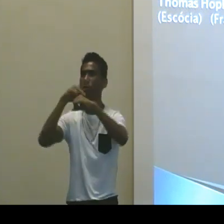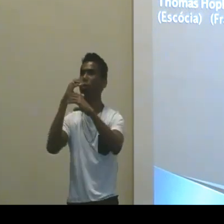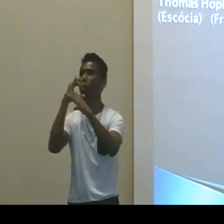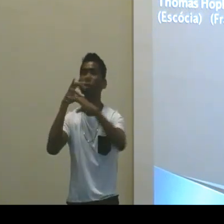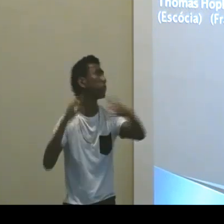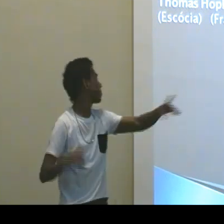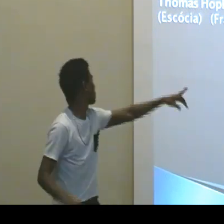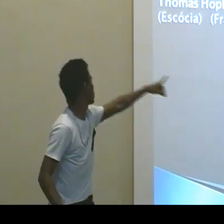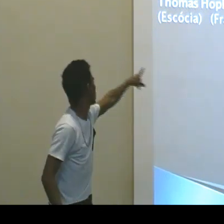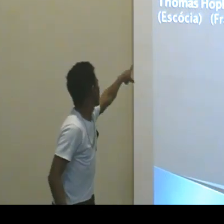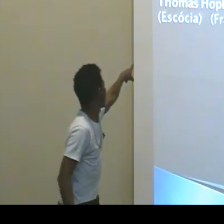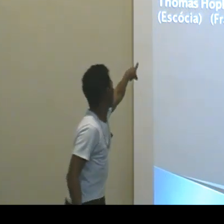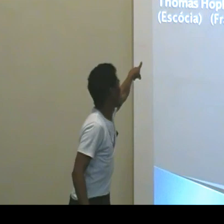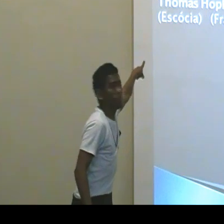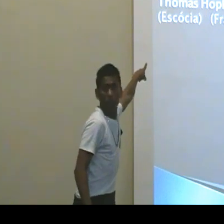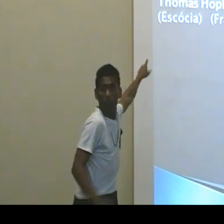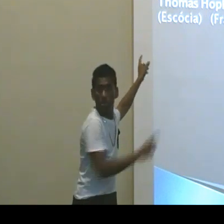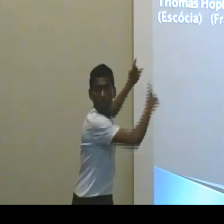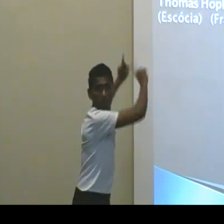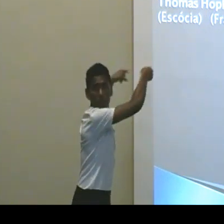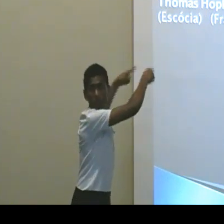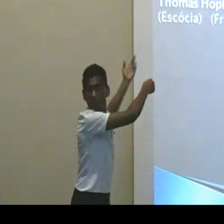ajudar. Ele foi à Escócia.